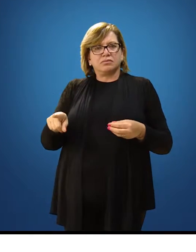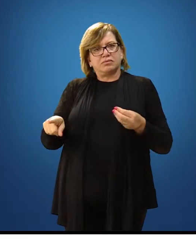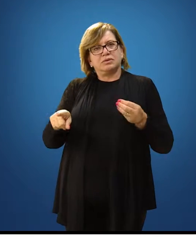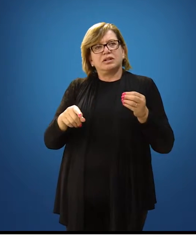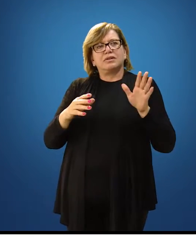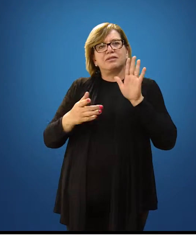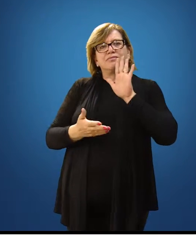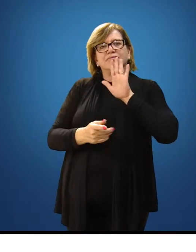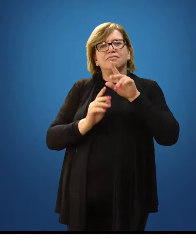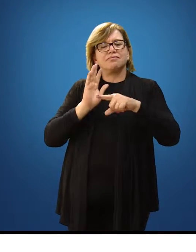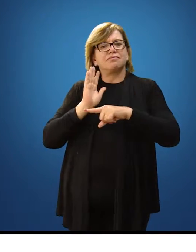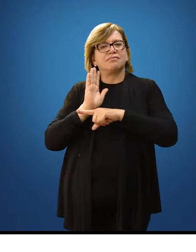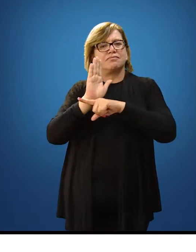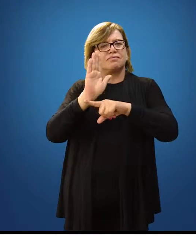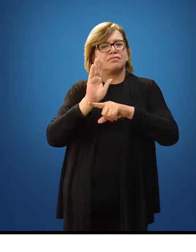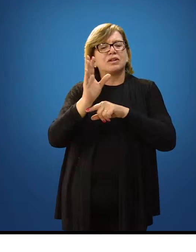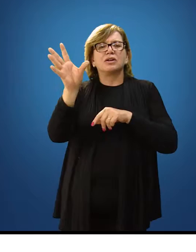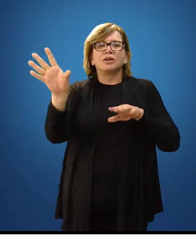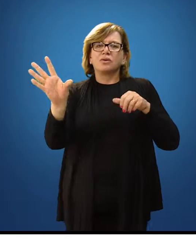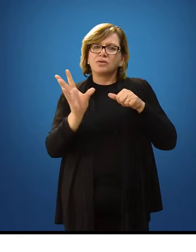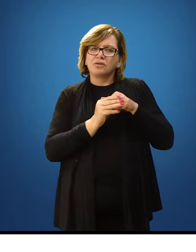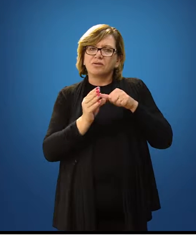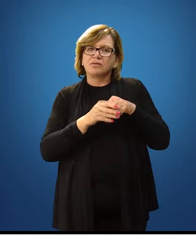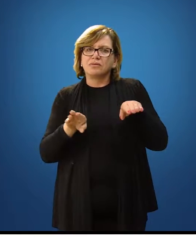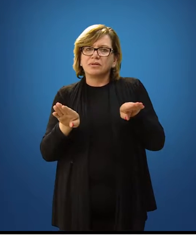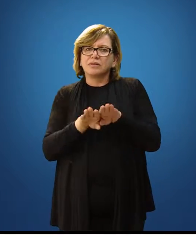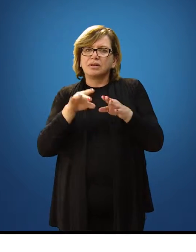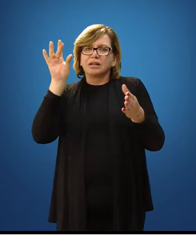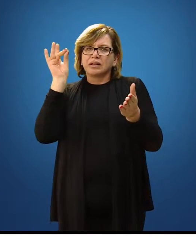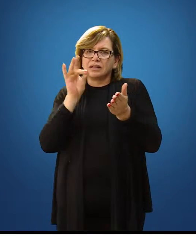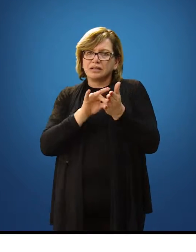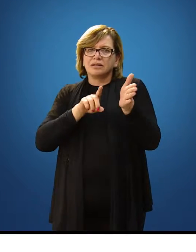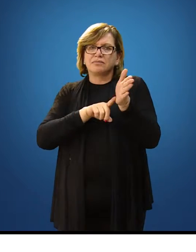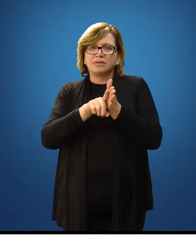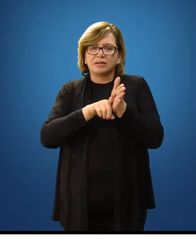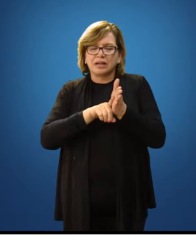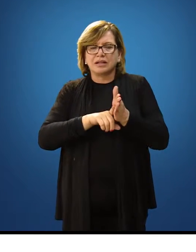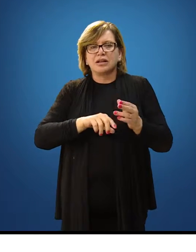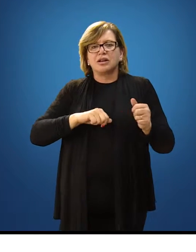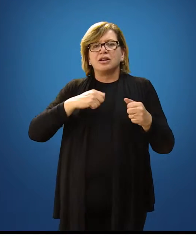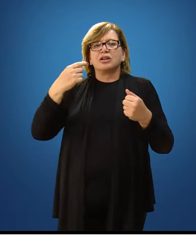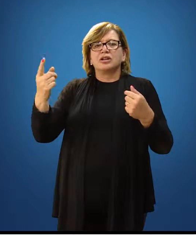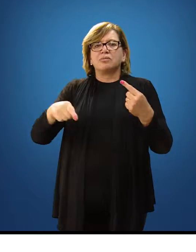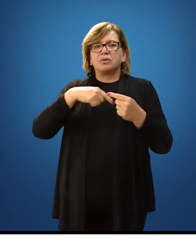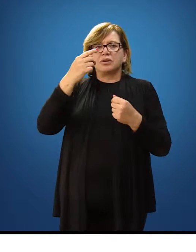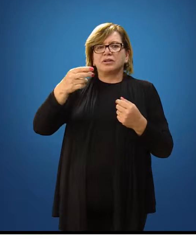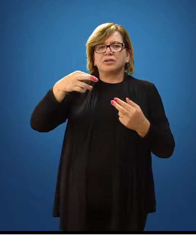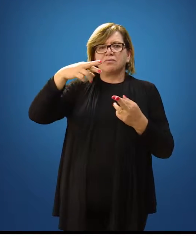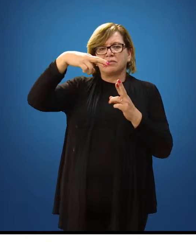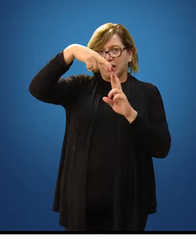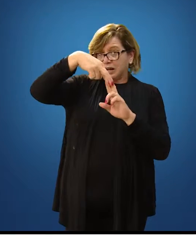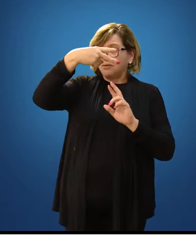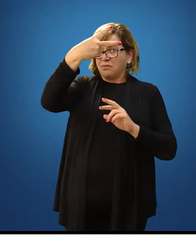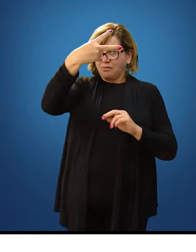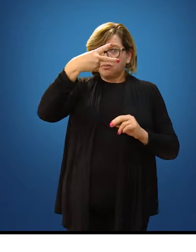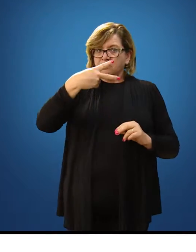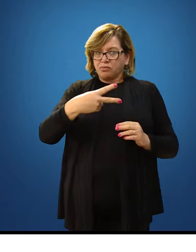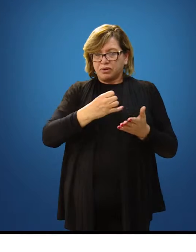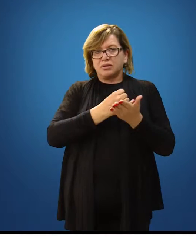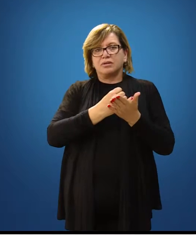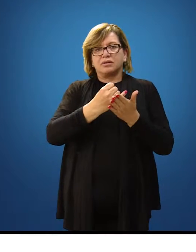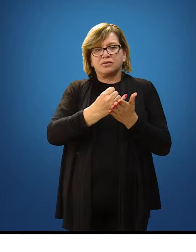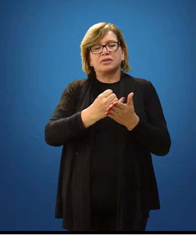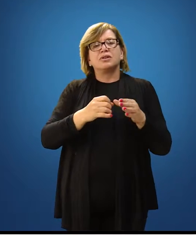quanto para a realidade investigada. E ao final, o último parágrafo, os 2 últimos parágrafos da introdução, você